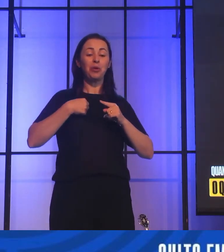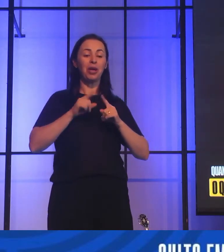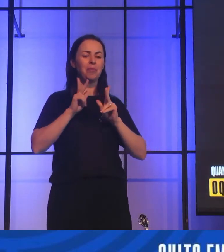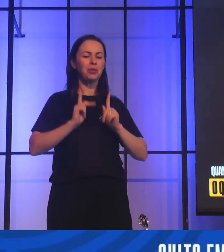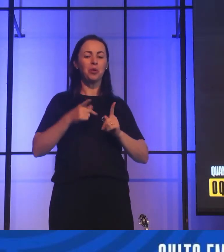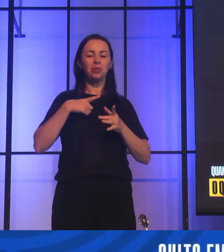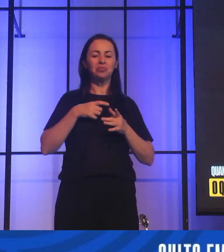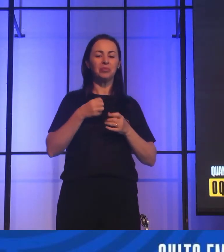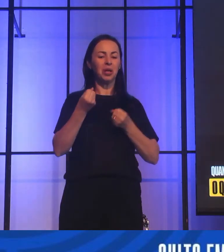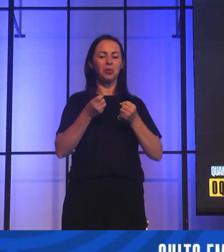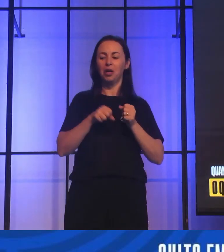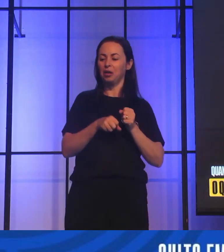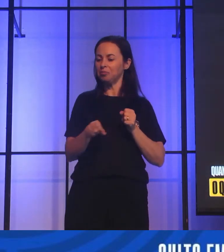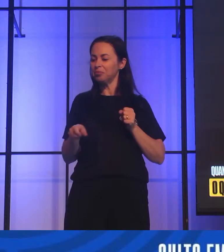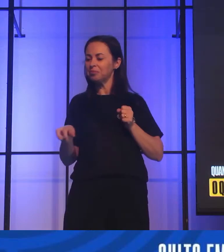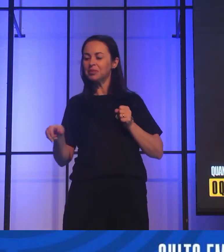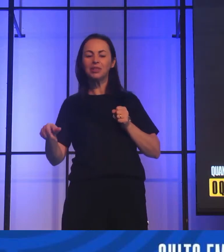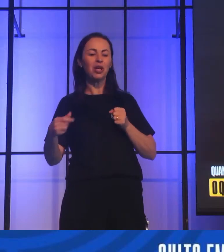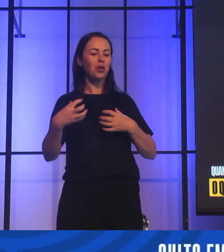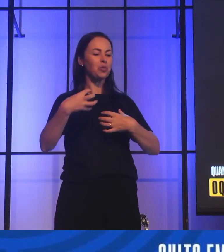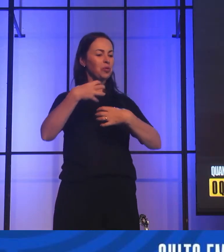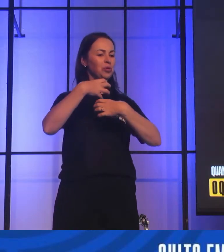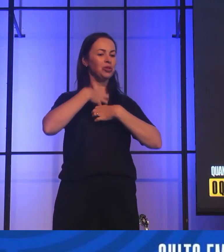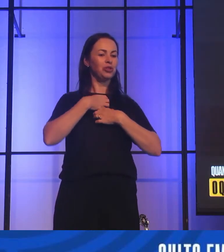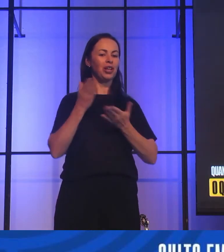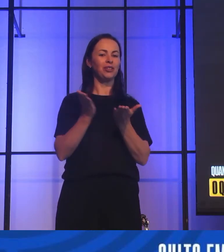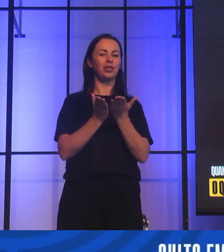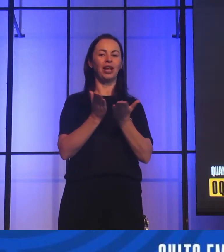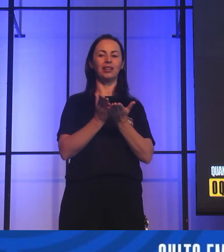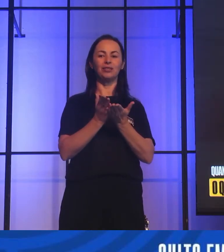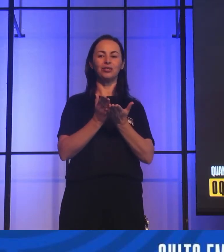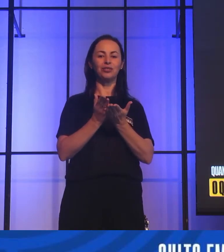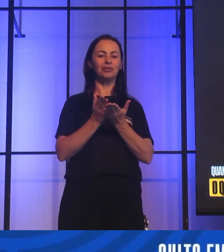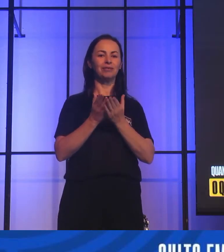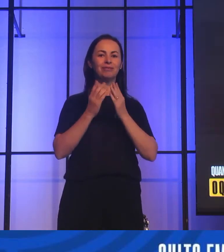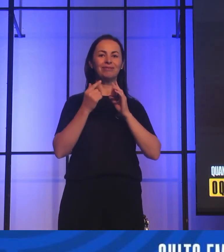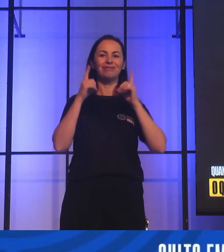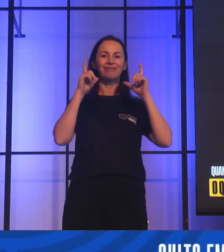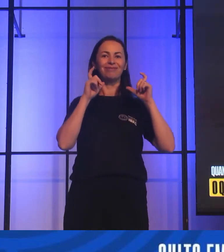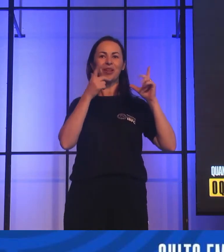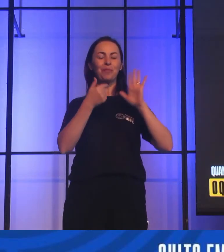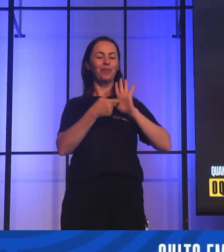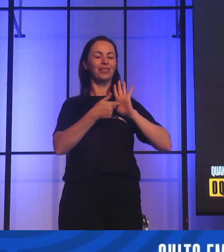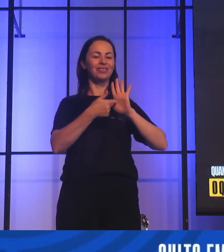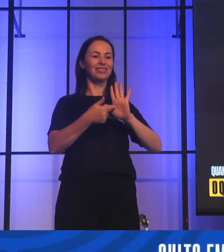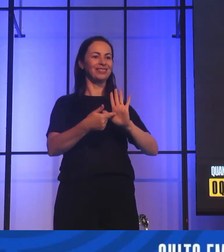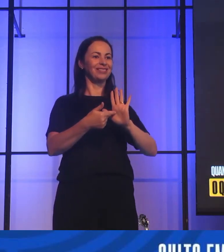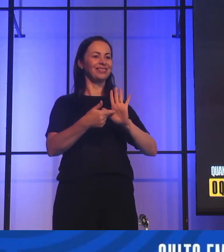é crente. Paz.